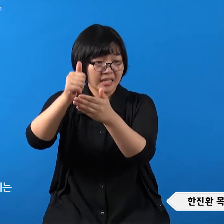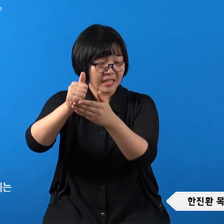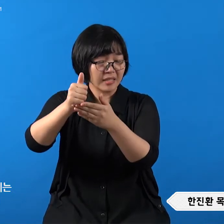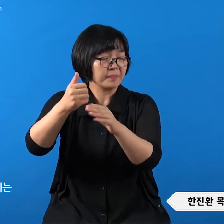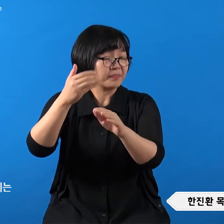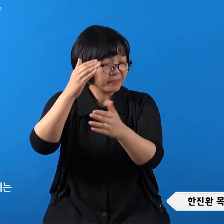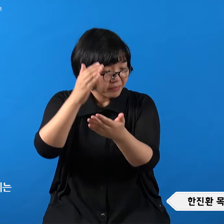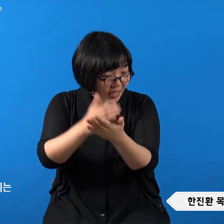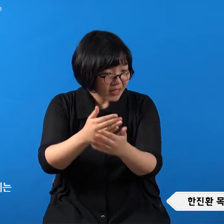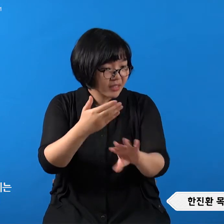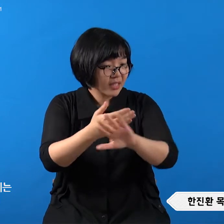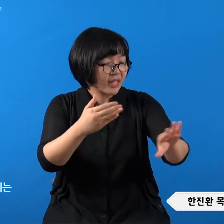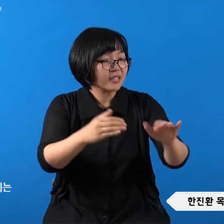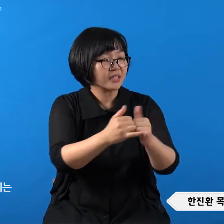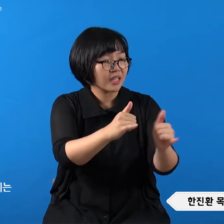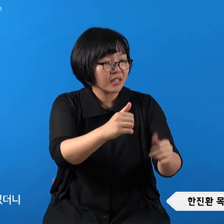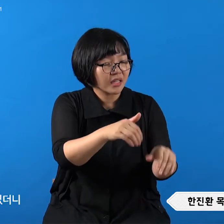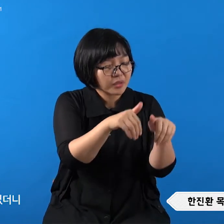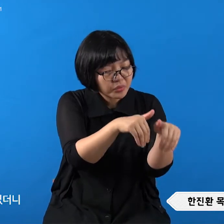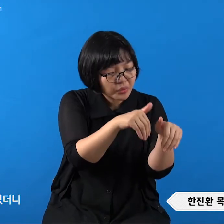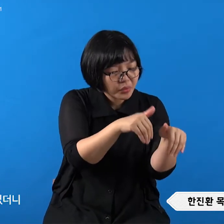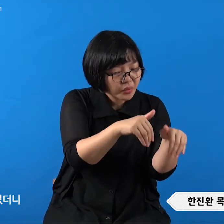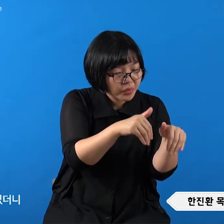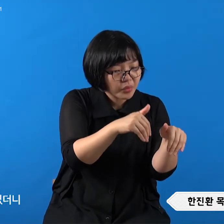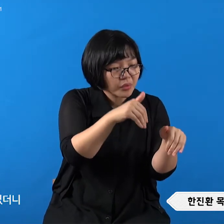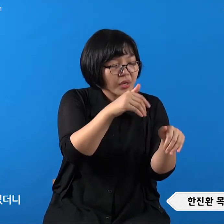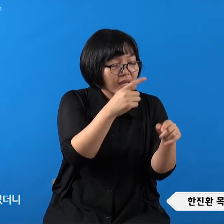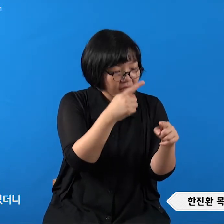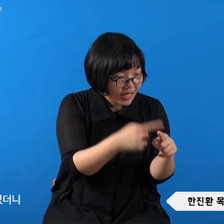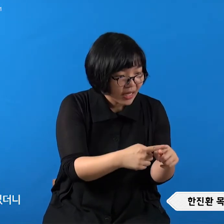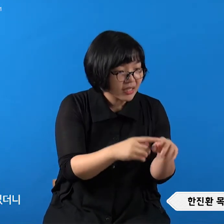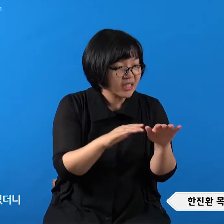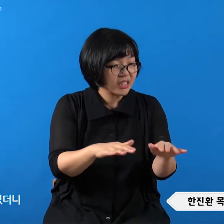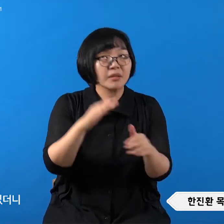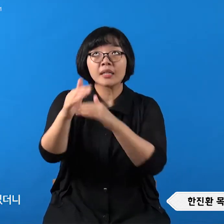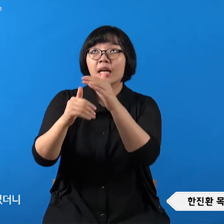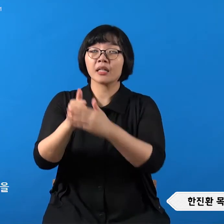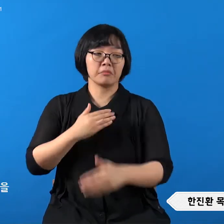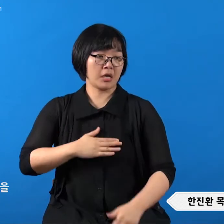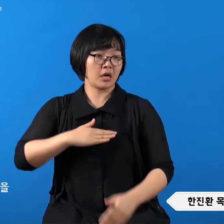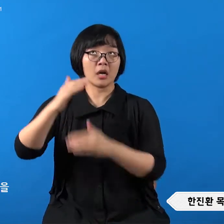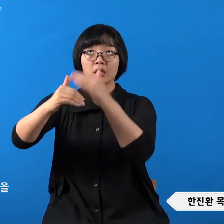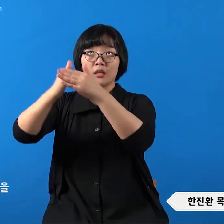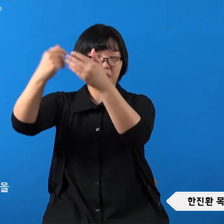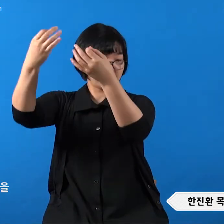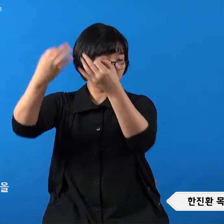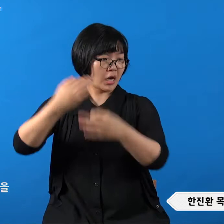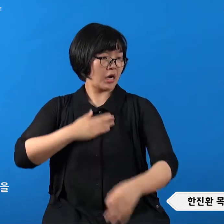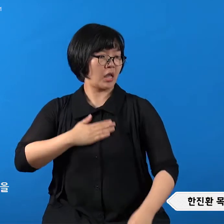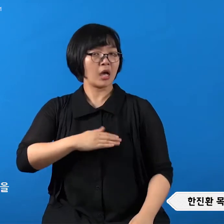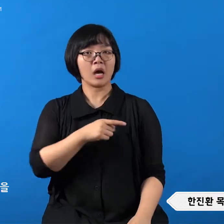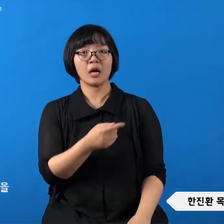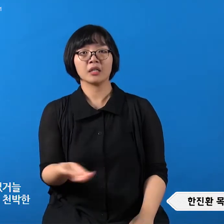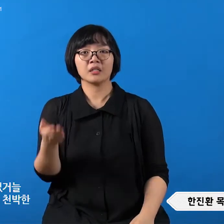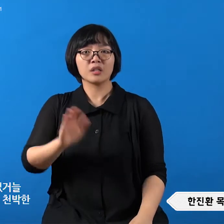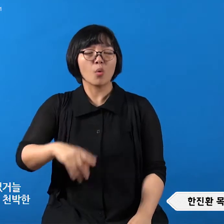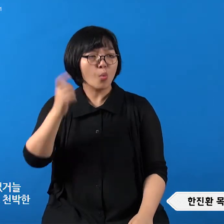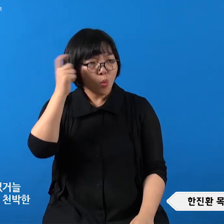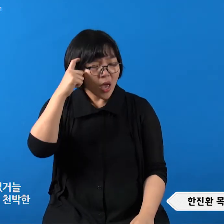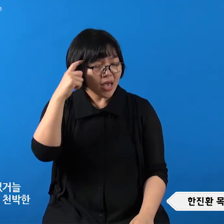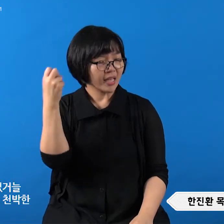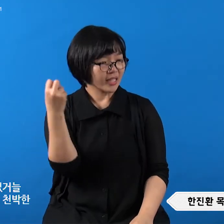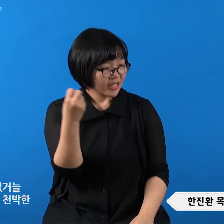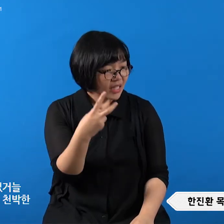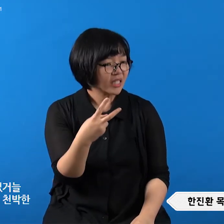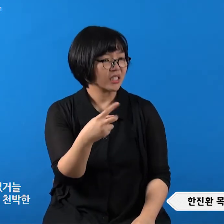아닌 자들에게 종노릇하였더니 이제는 너희가 하나님을 알 뿐 아니라 하나님이 아신 바 되었거늘 어찌하여 다시 약하고